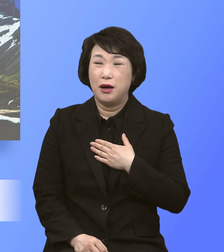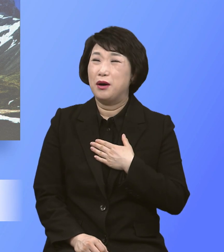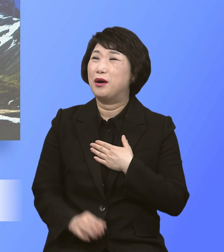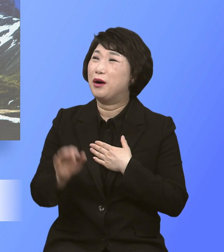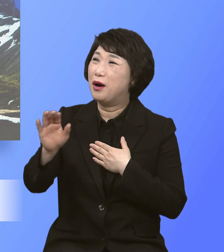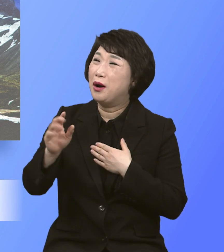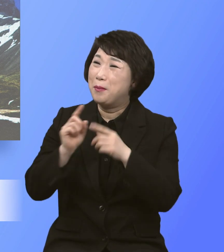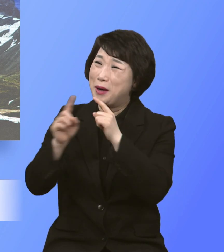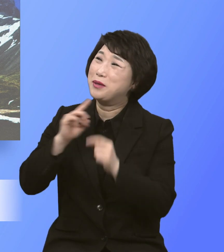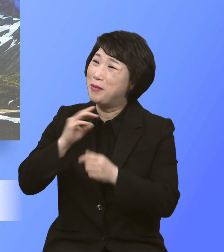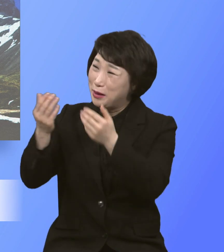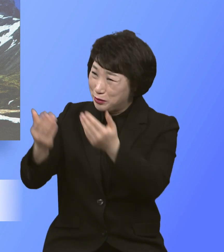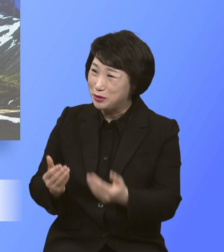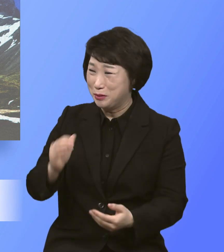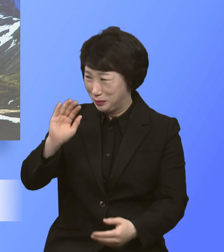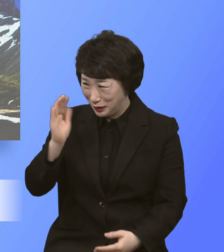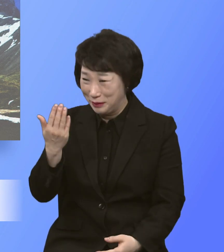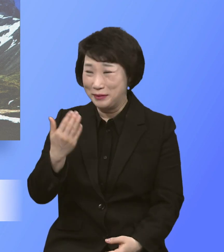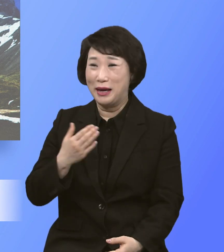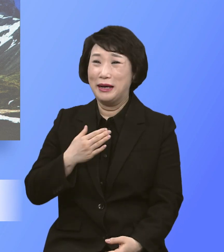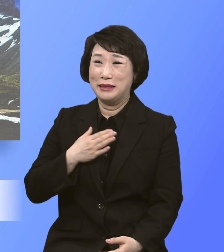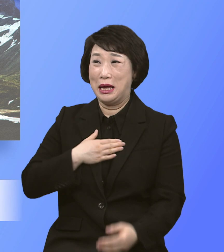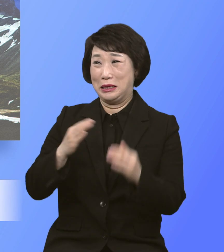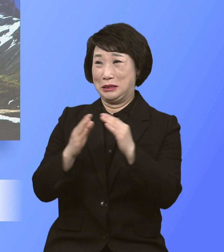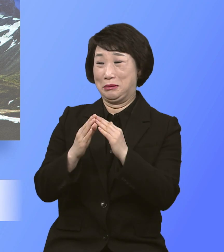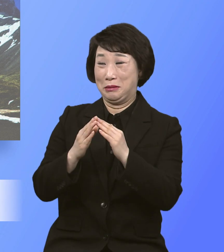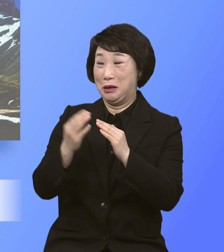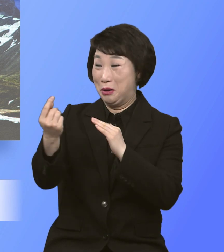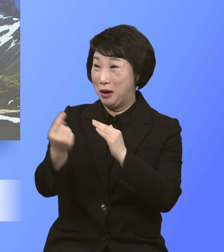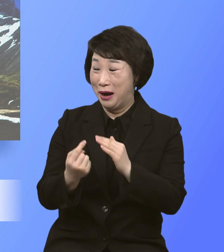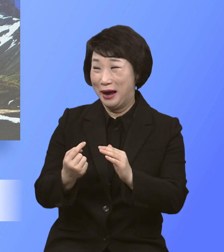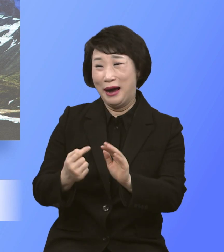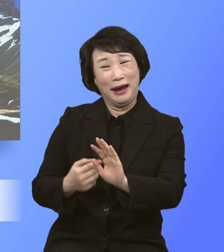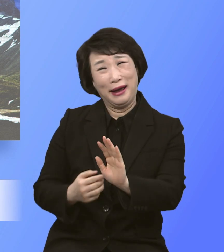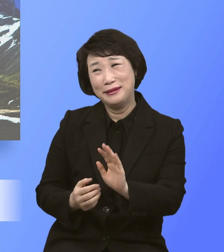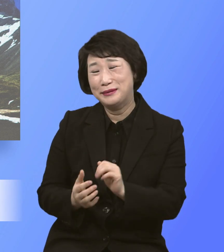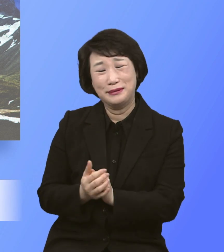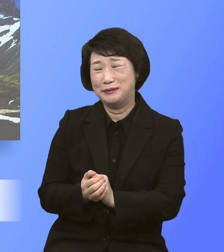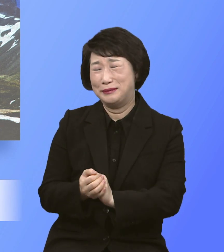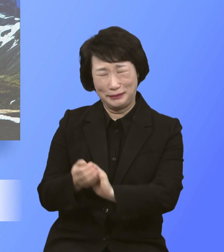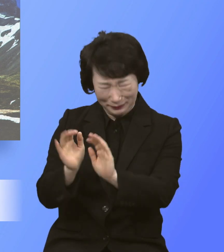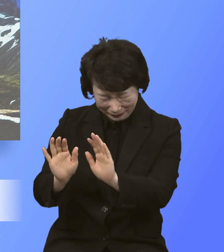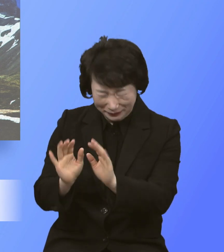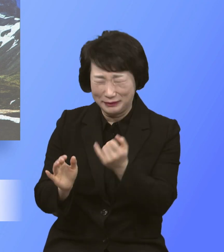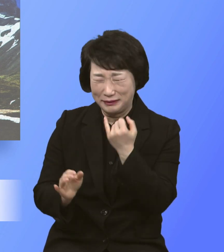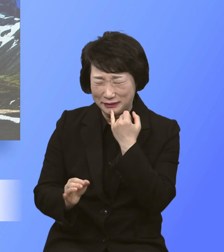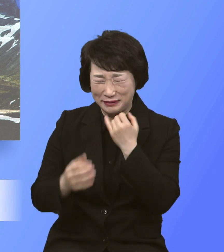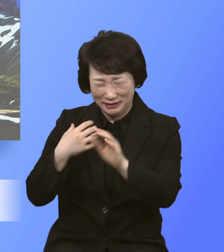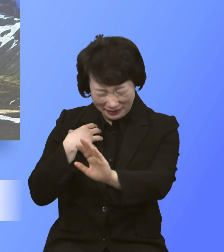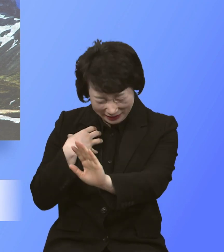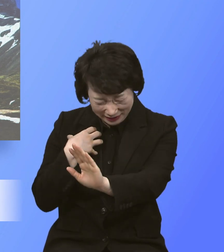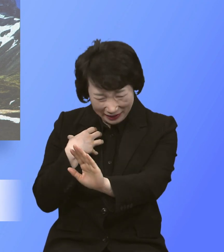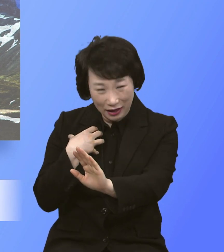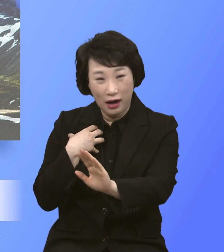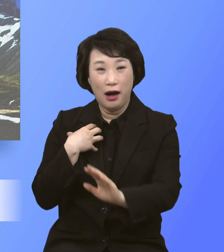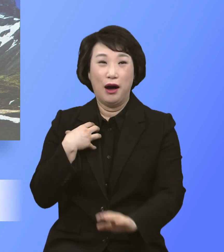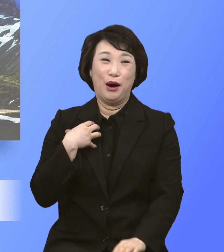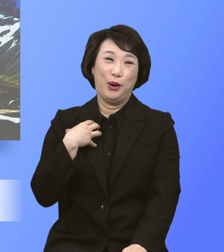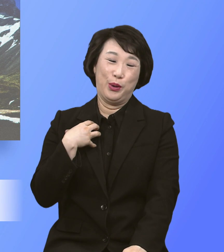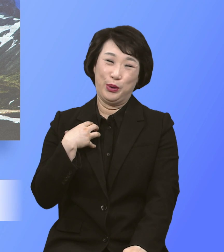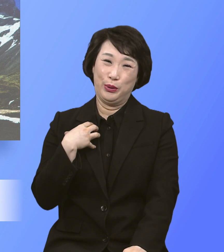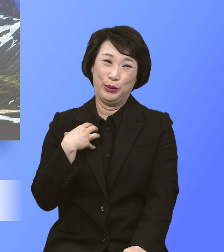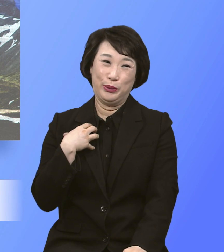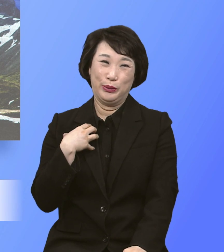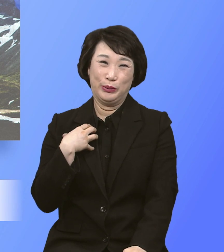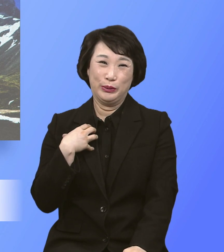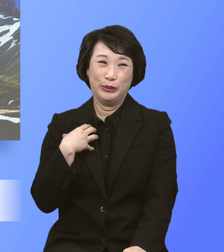무드로 말씀만 하시면 되는데 우리 집까지 거동하시는 것은 제가 행차를